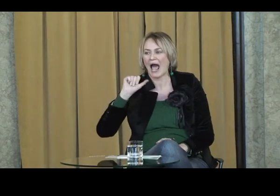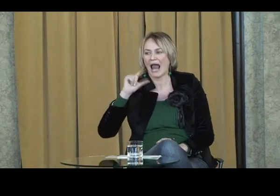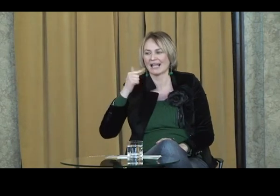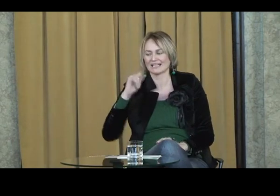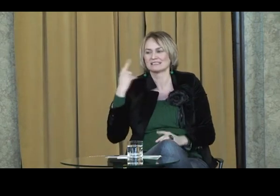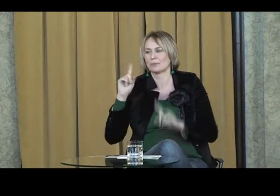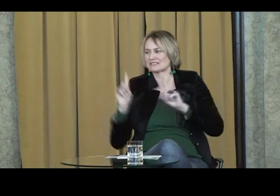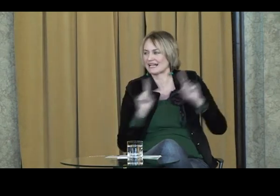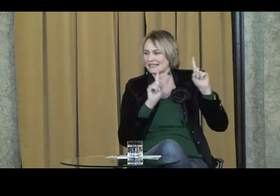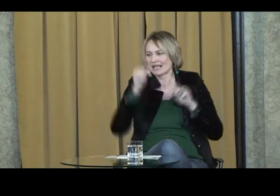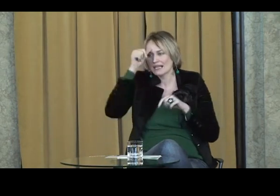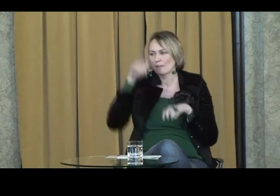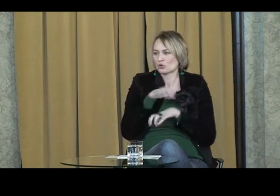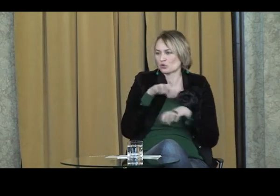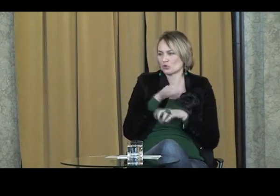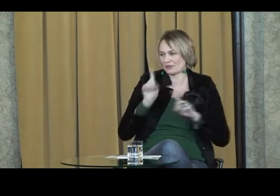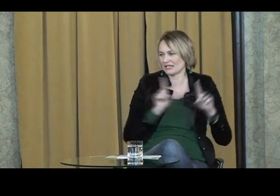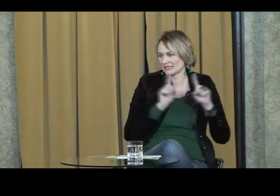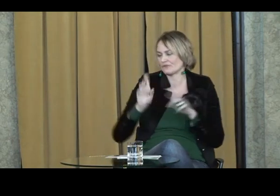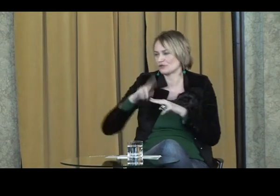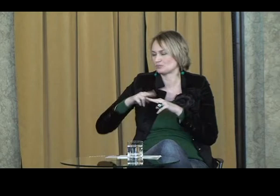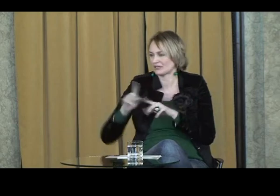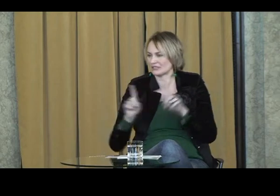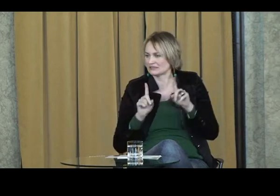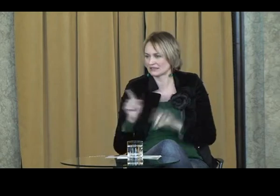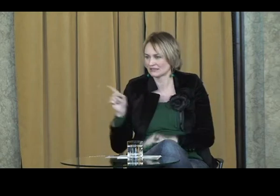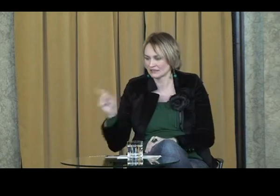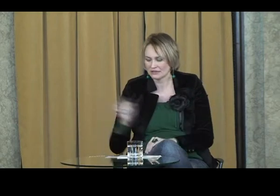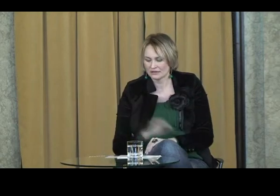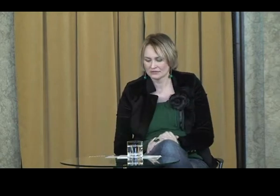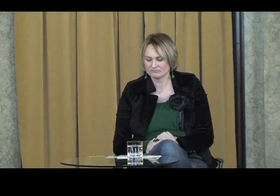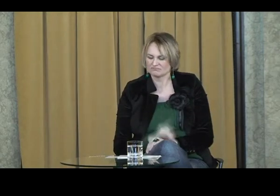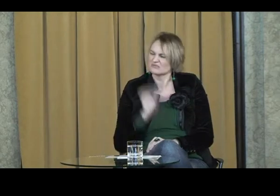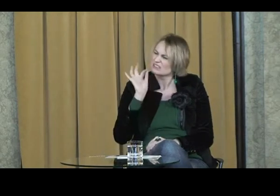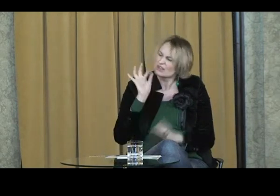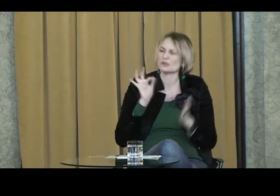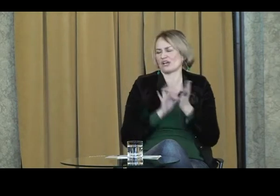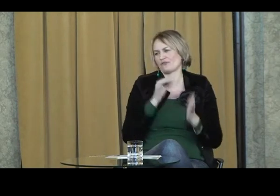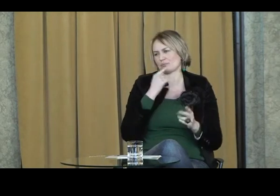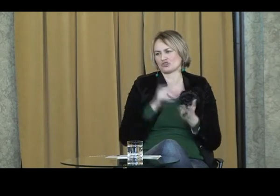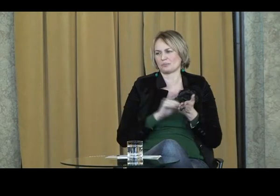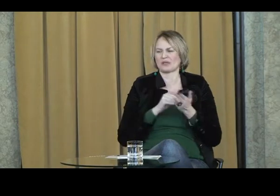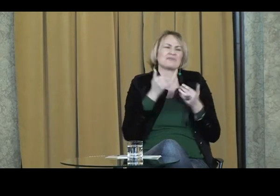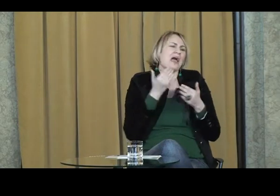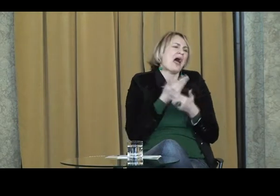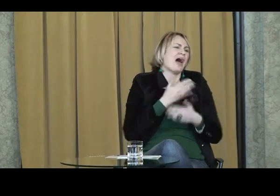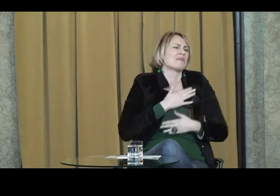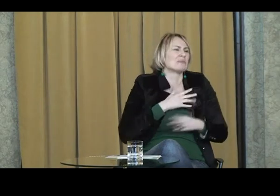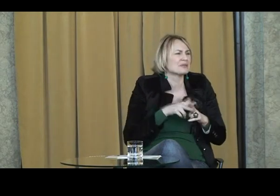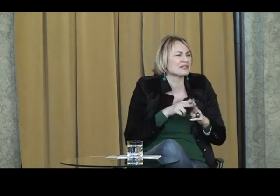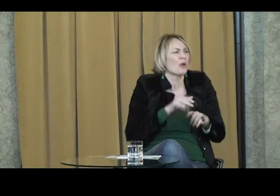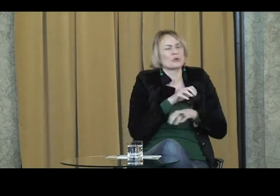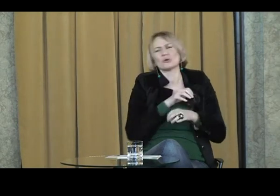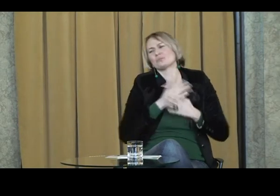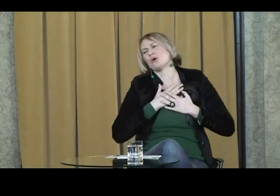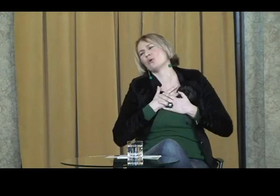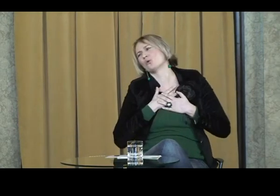Helmut Qualtinger hat ein Lied geschrieben, das Krüppellied, das wird heute noch gebracht. Und ich finde, das trifft es am allerbesten.